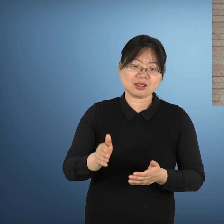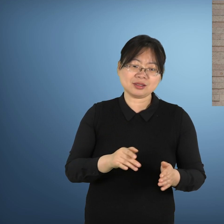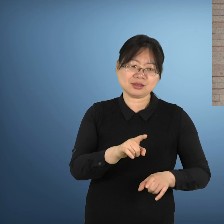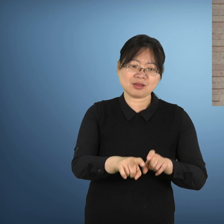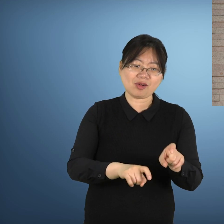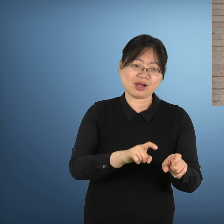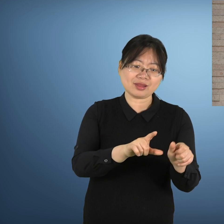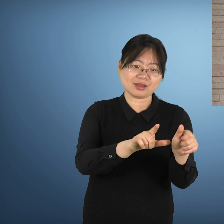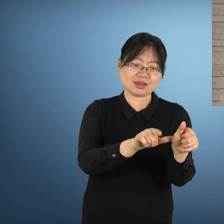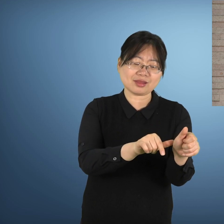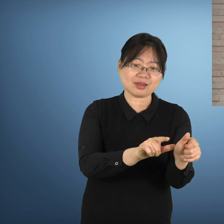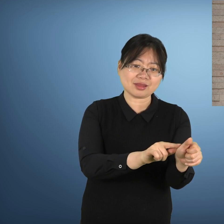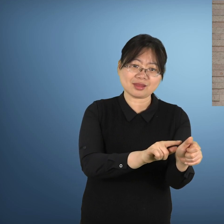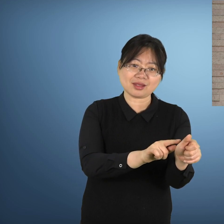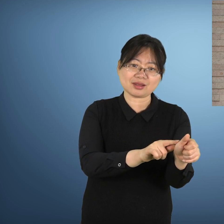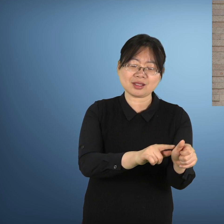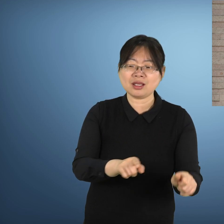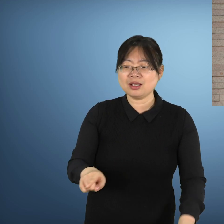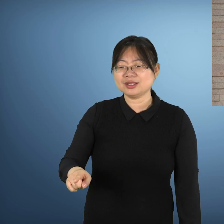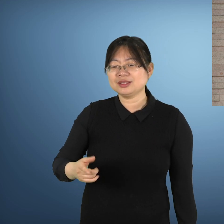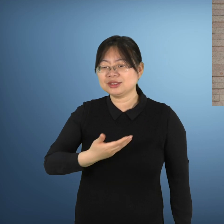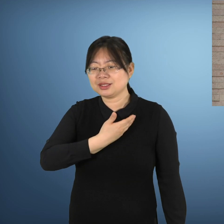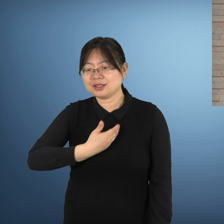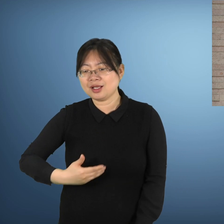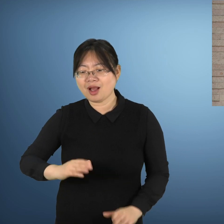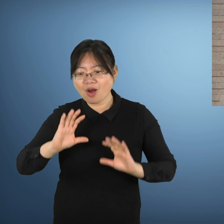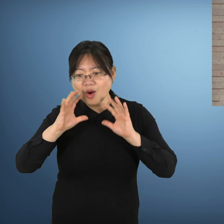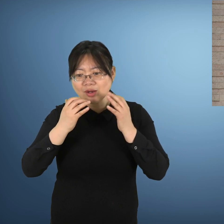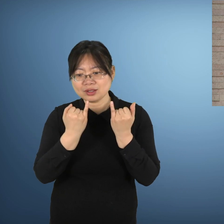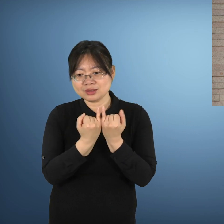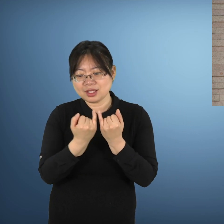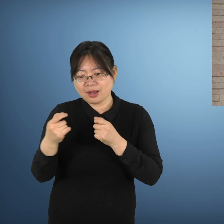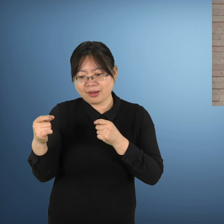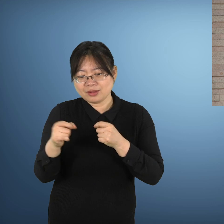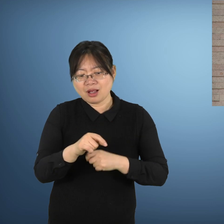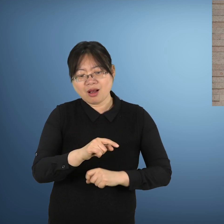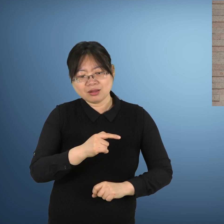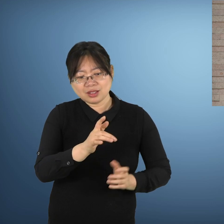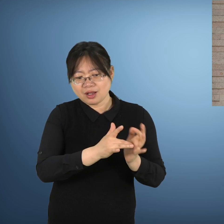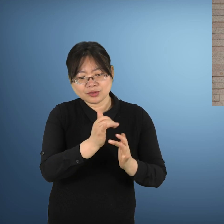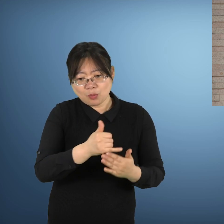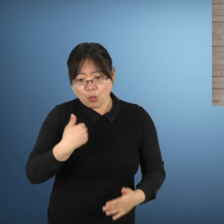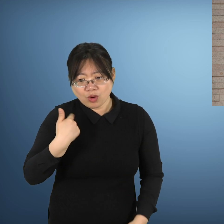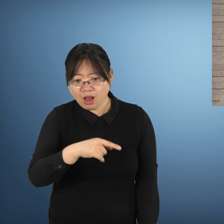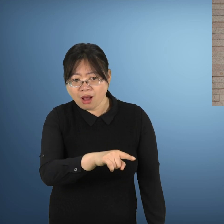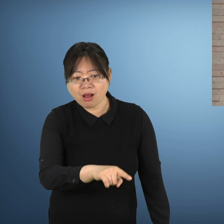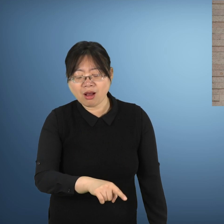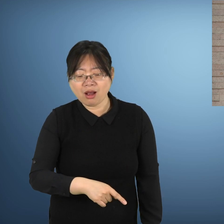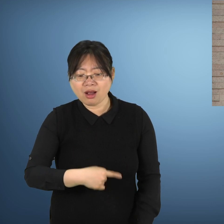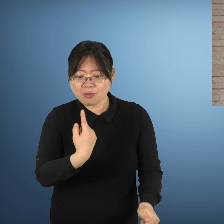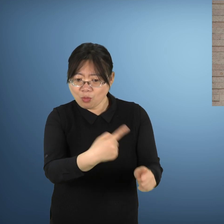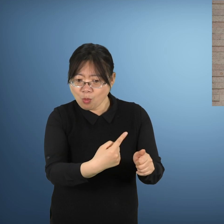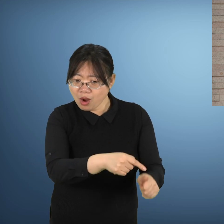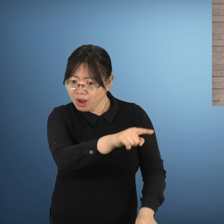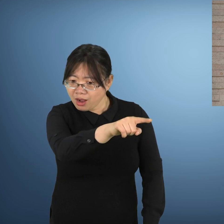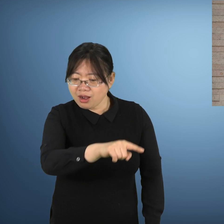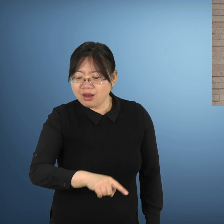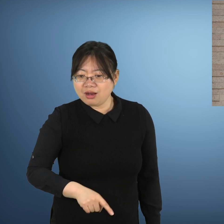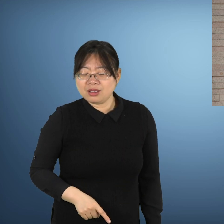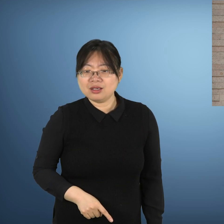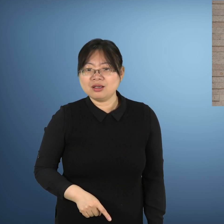이 제자는 어린 여자 앞에서 아니다, 모른다 욕하며 부인하던